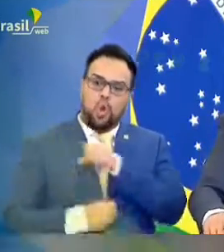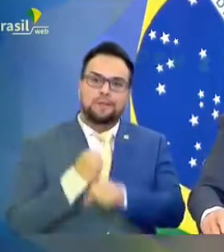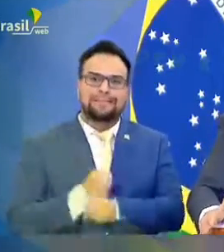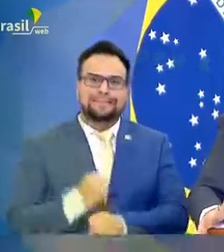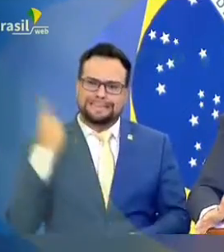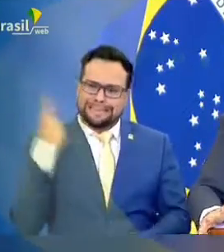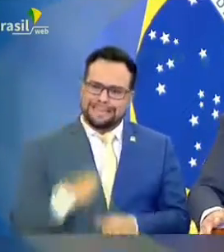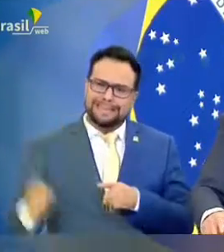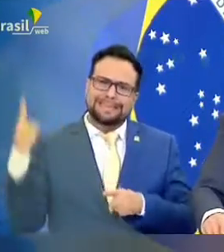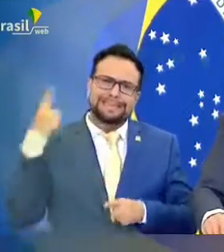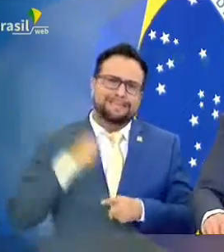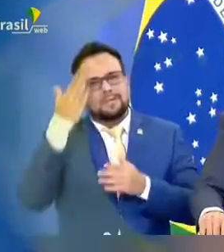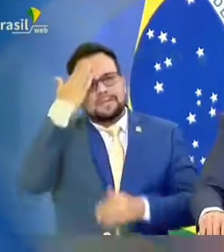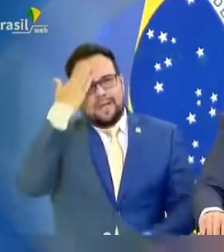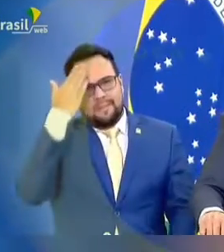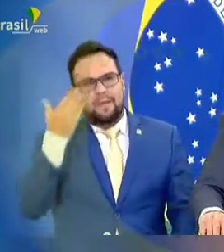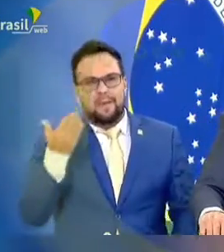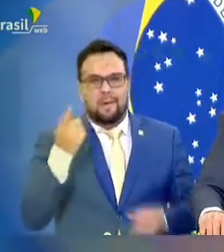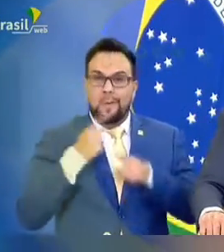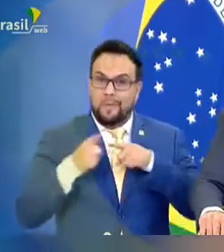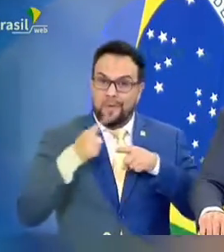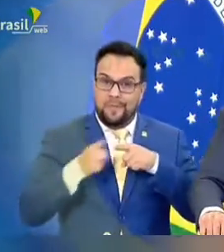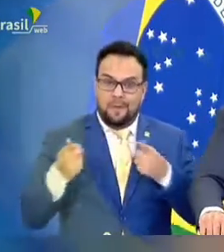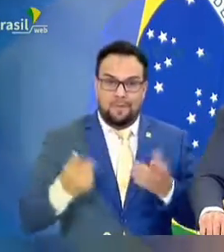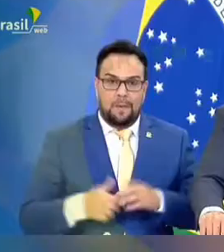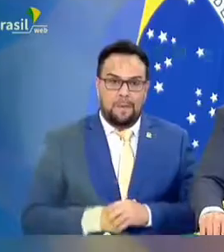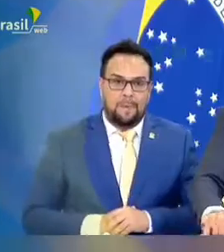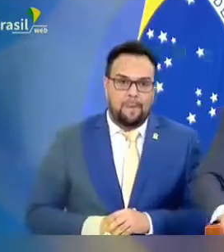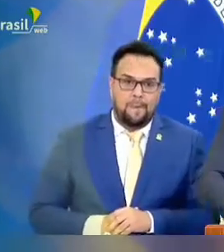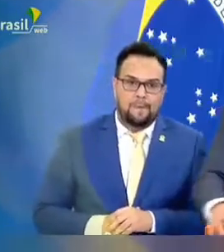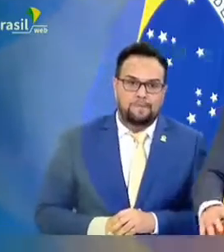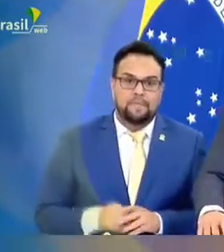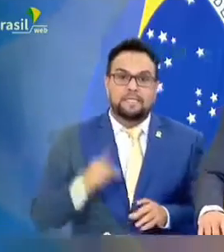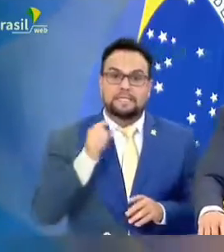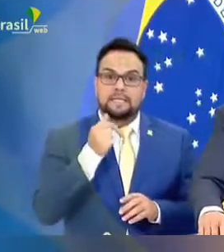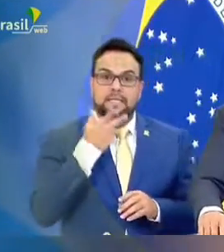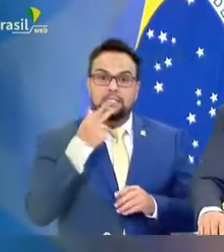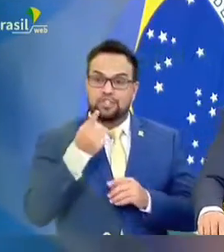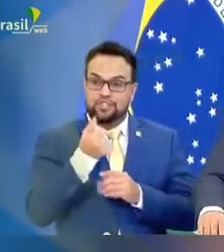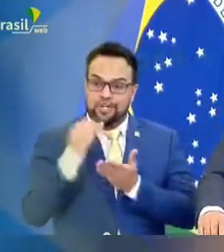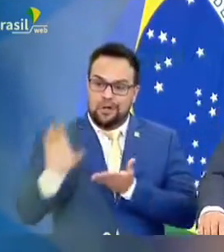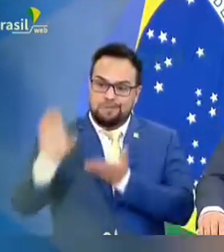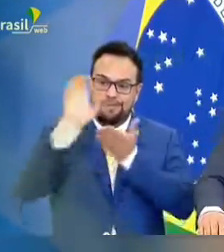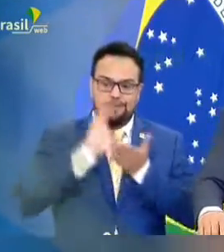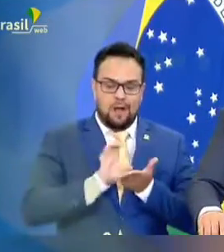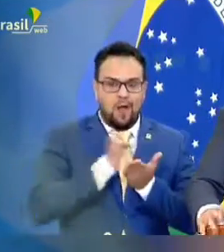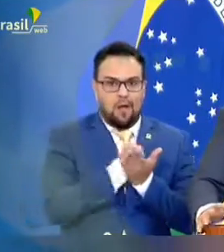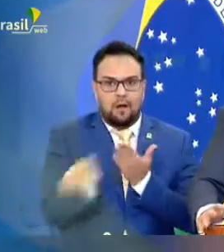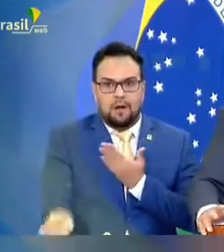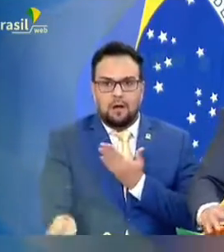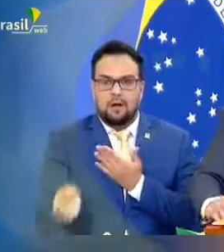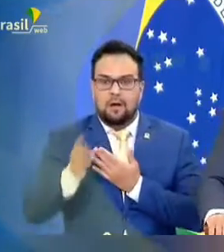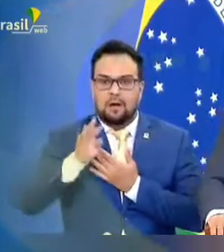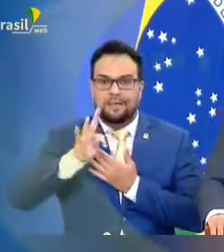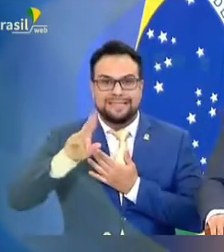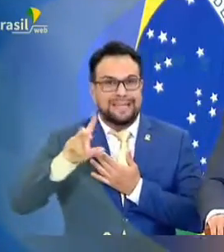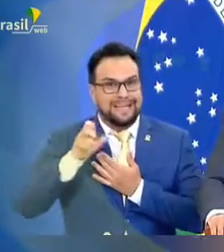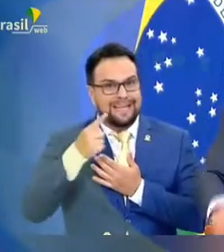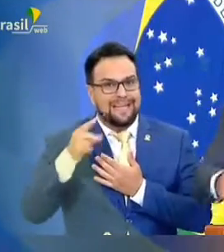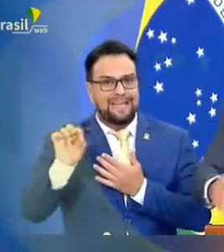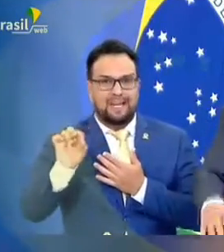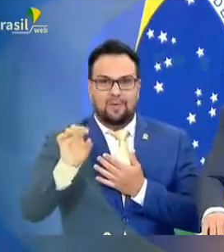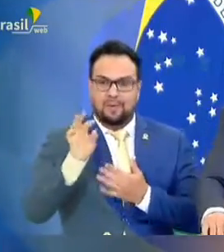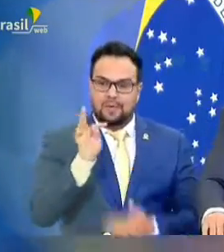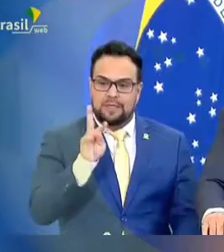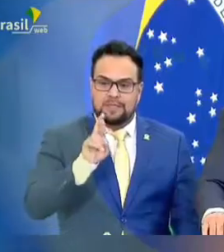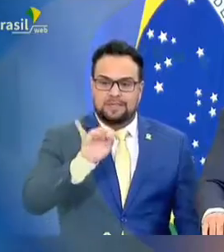Grosso sobrevivemos e com se fala em desvios trilionários e tem gente que acha